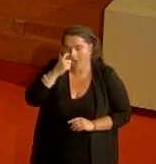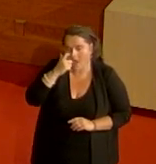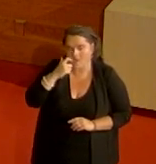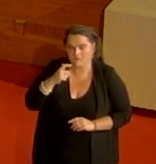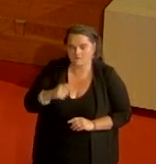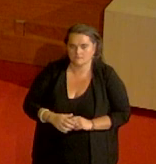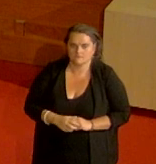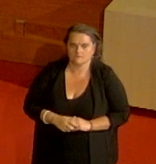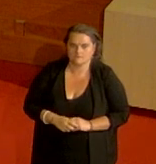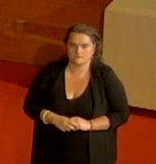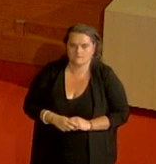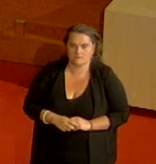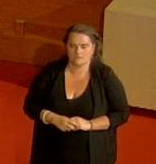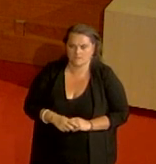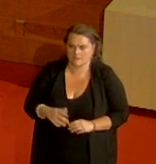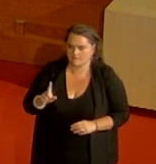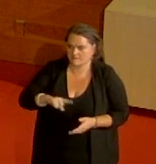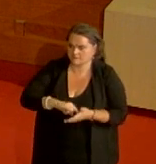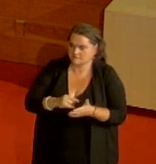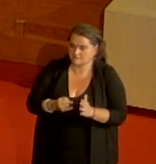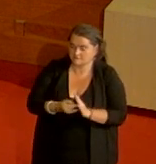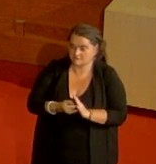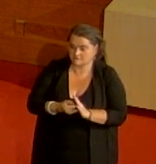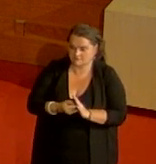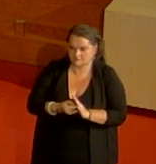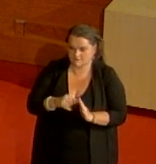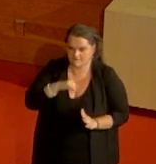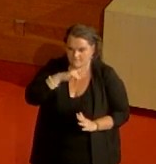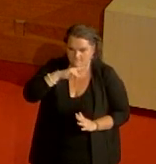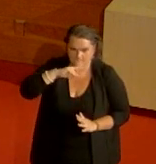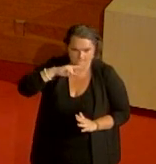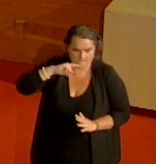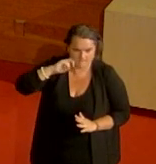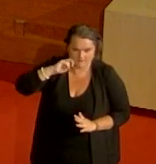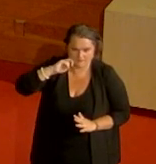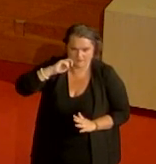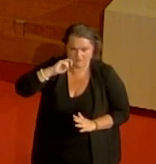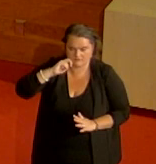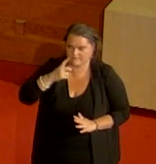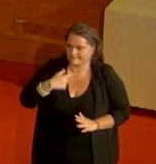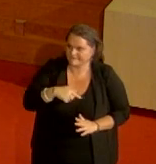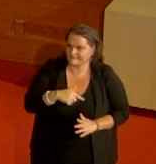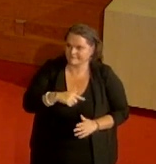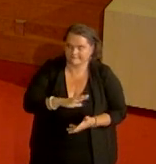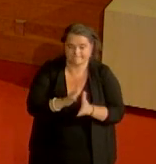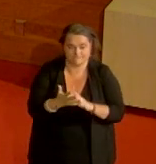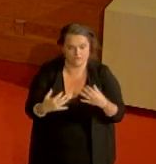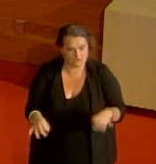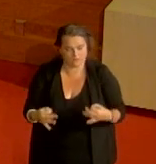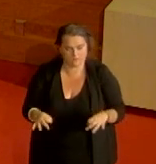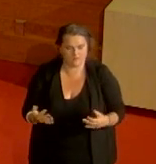hegemonía de sistemas de valor que que estamos normalizando y que eh debiéramos